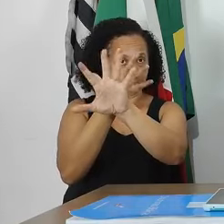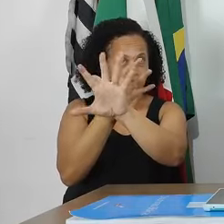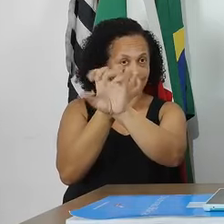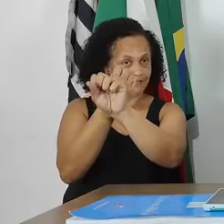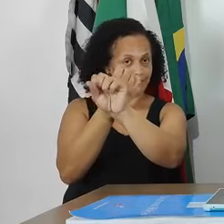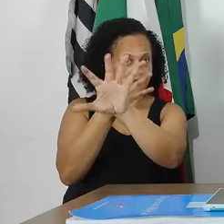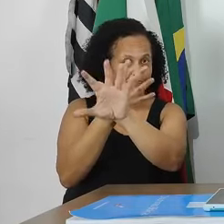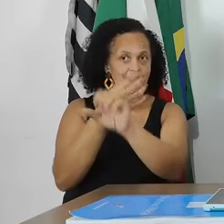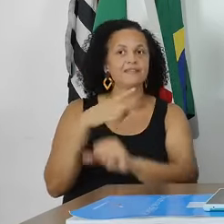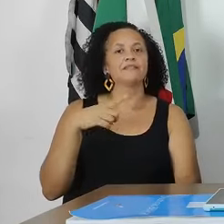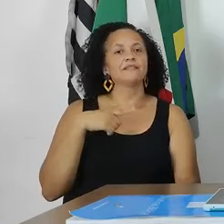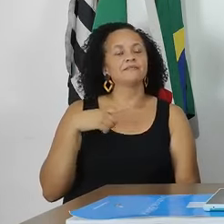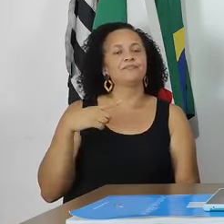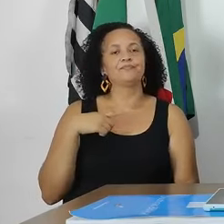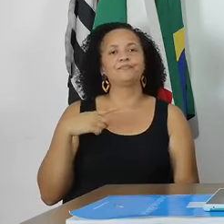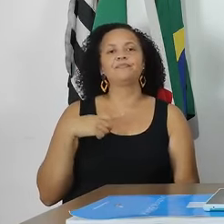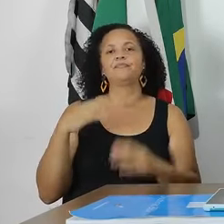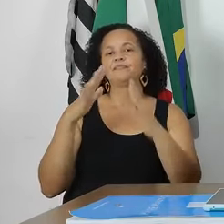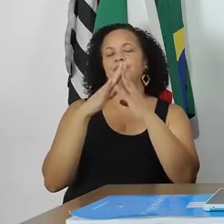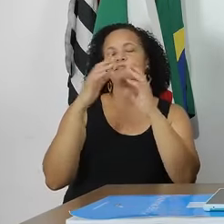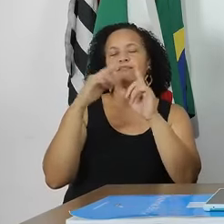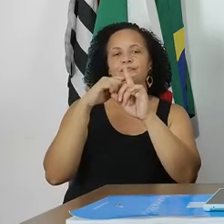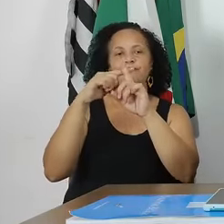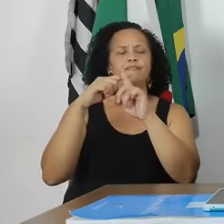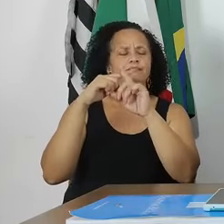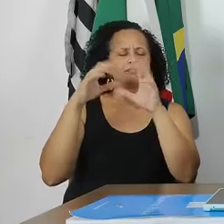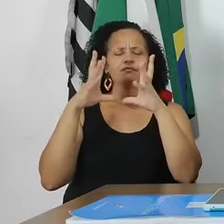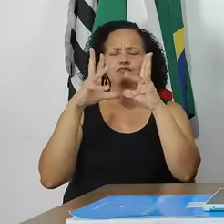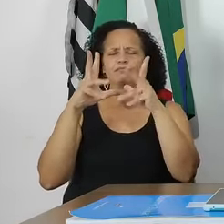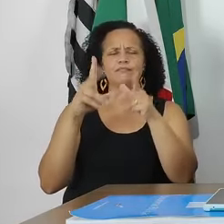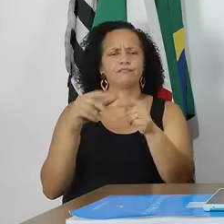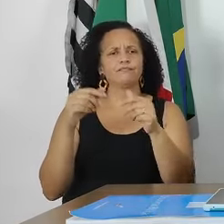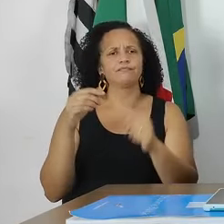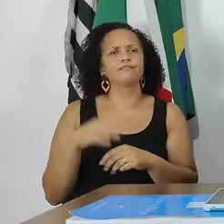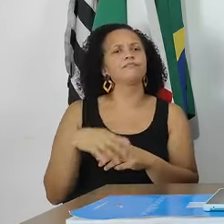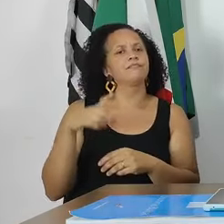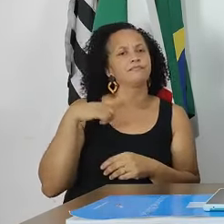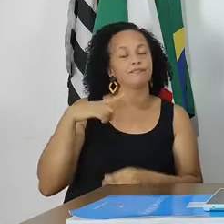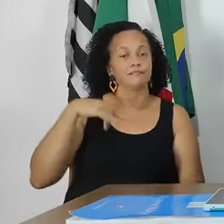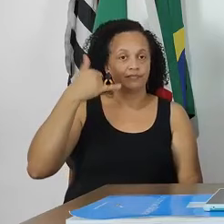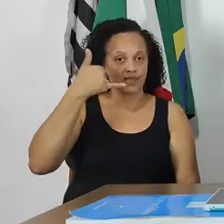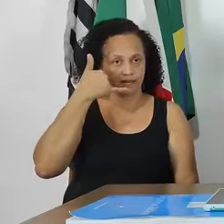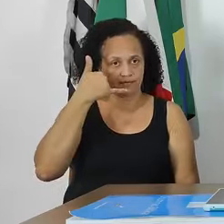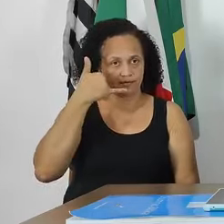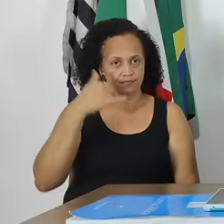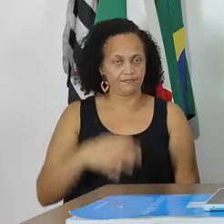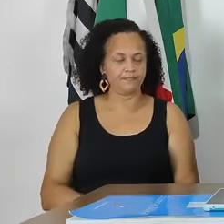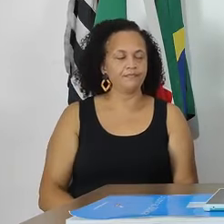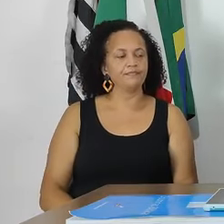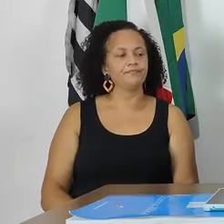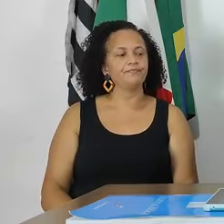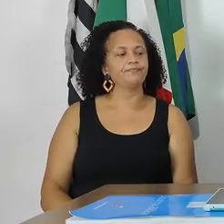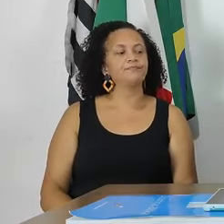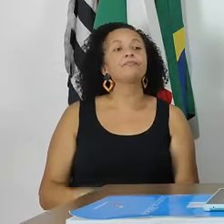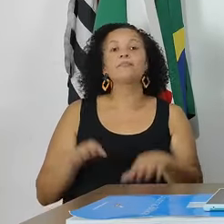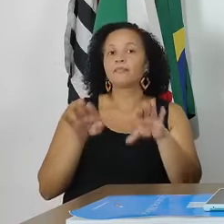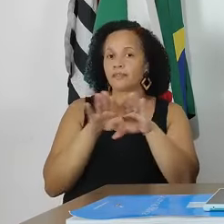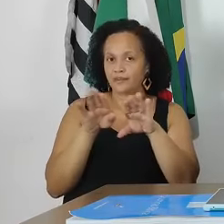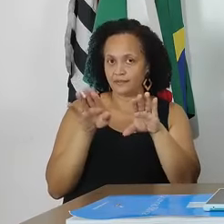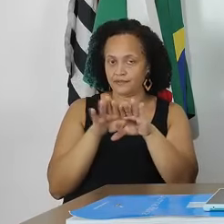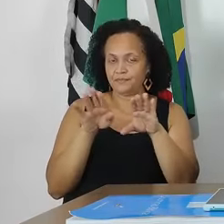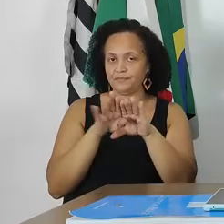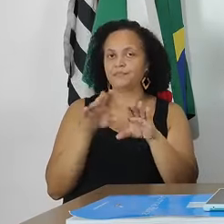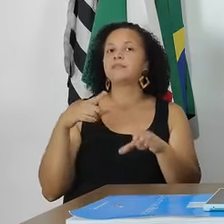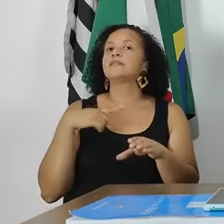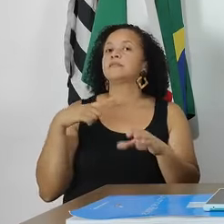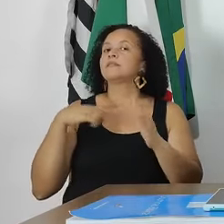na igreja, no Facebook, nas plataformas da igreja. E também tem intercessão com o